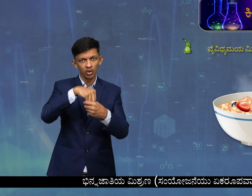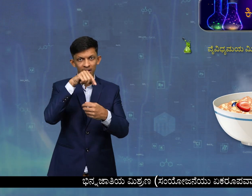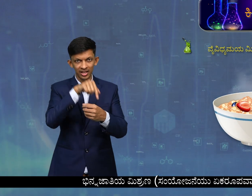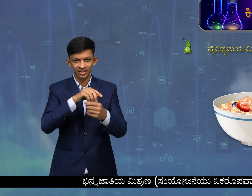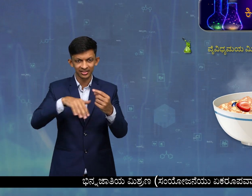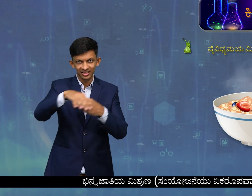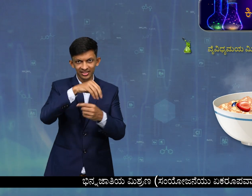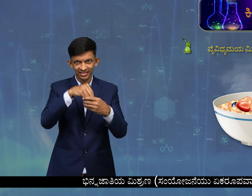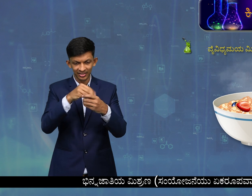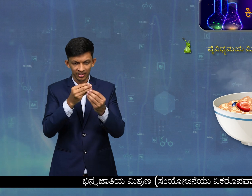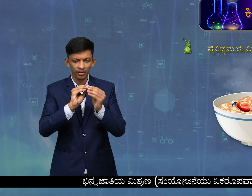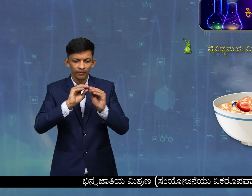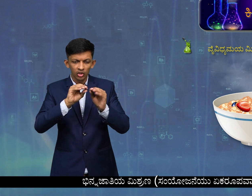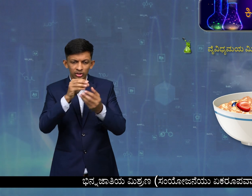ಸಂಯೋಜನೆಯು ಏಕರೂಪವಾಗಿಲ್ಲ.